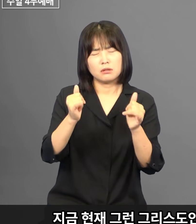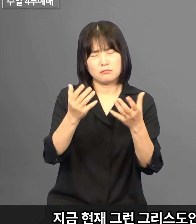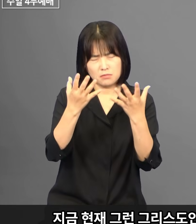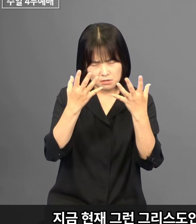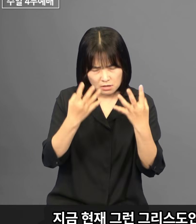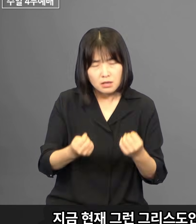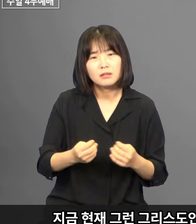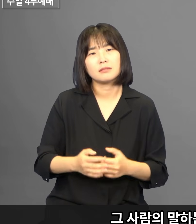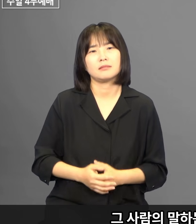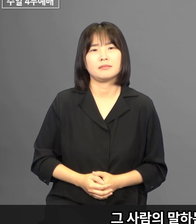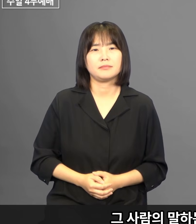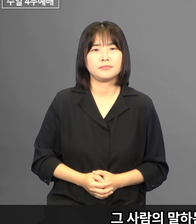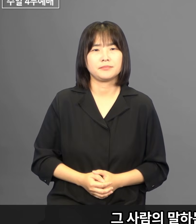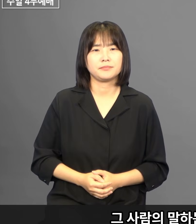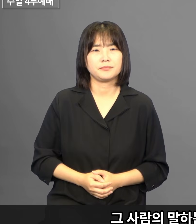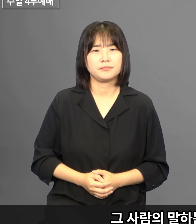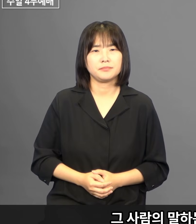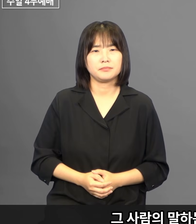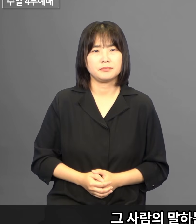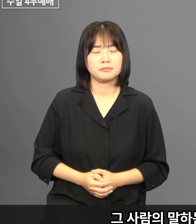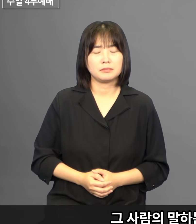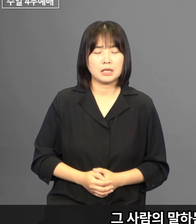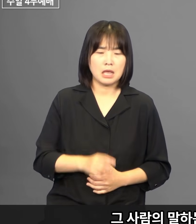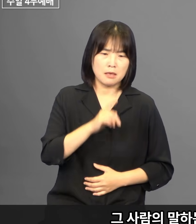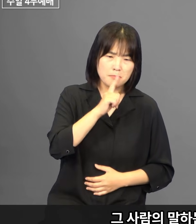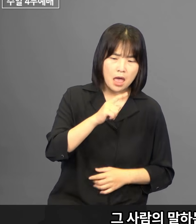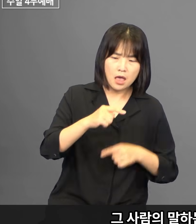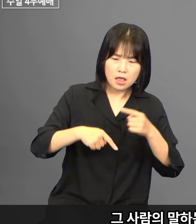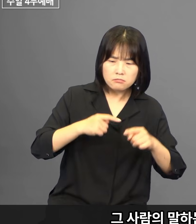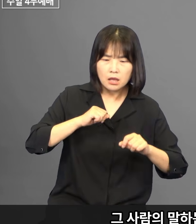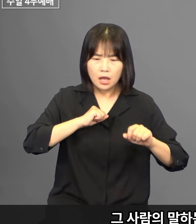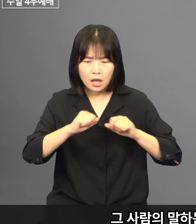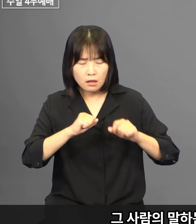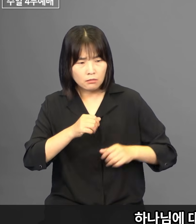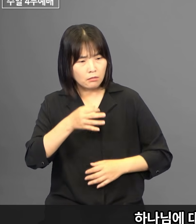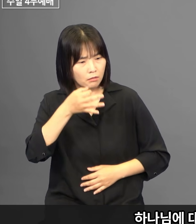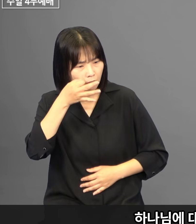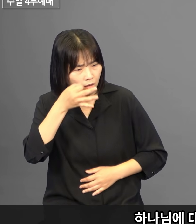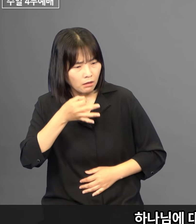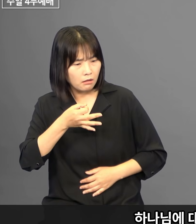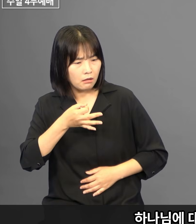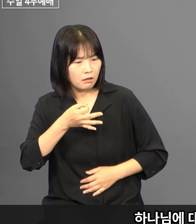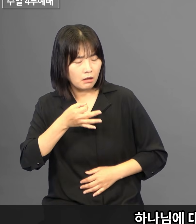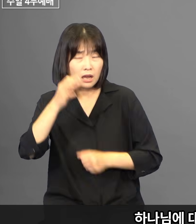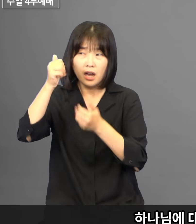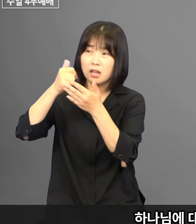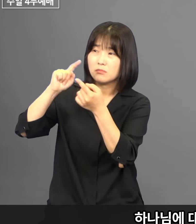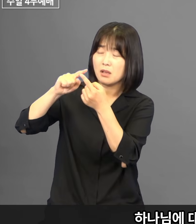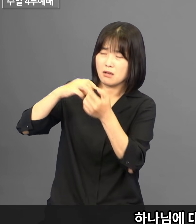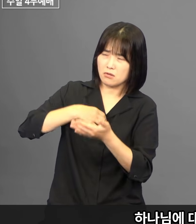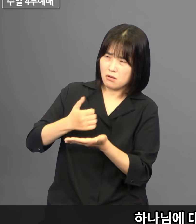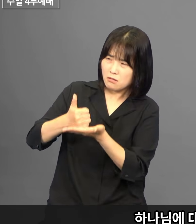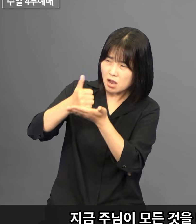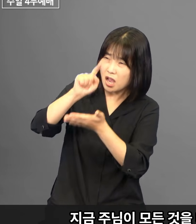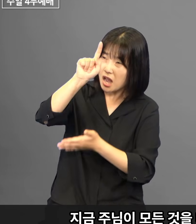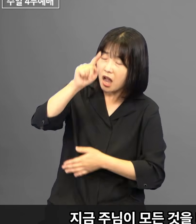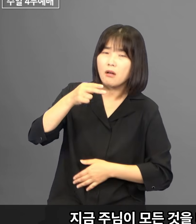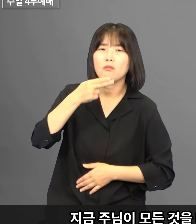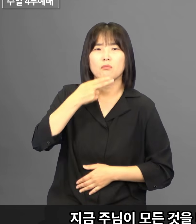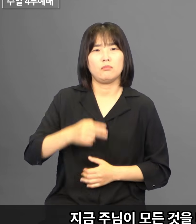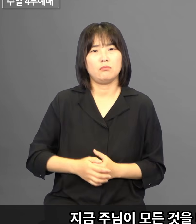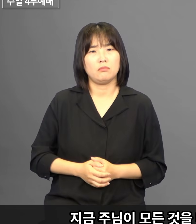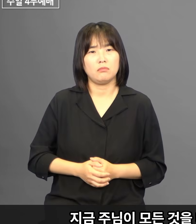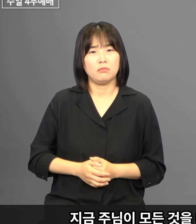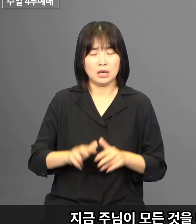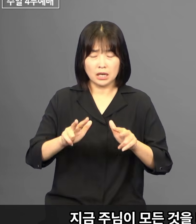모릅니다. 그 사람의 말하는 거나 행동하는 거 보면 하나님에 대한 경외함이 없어요. 지금